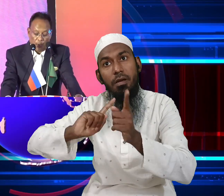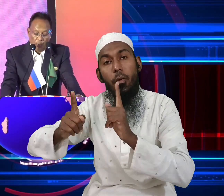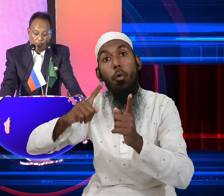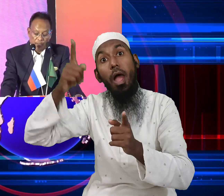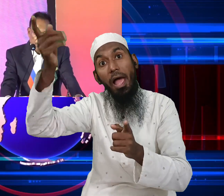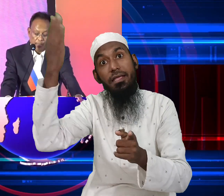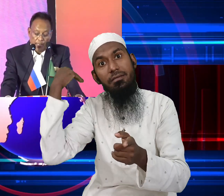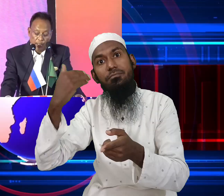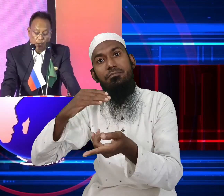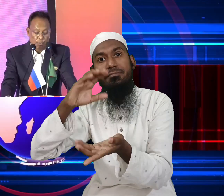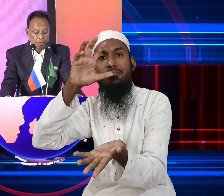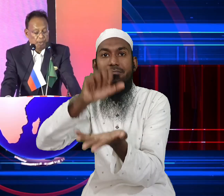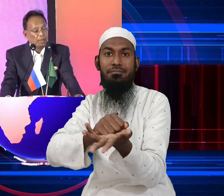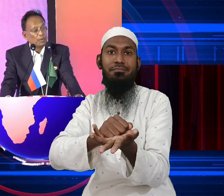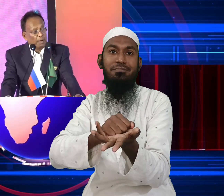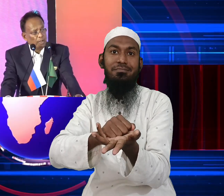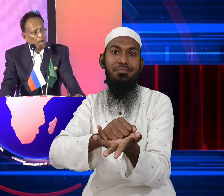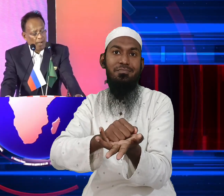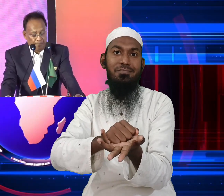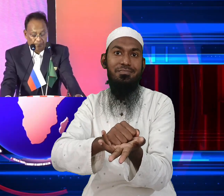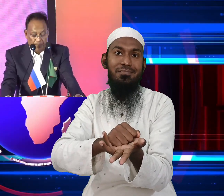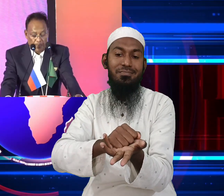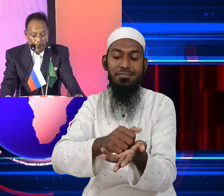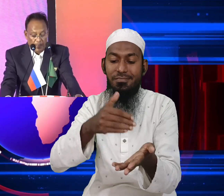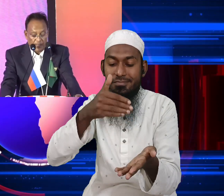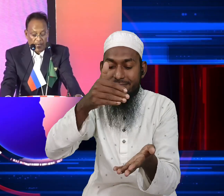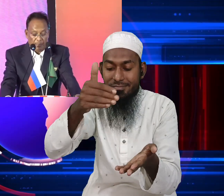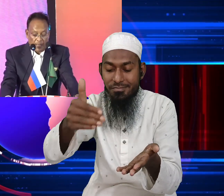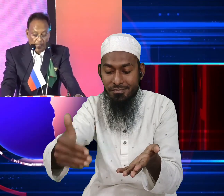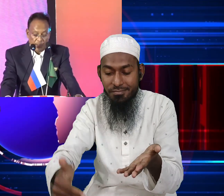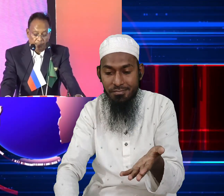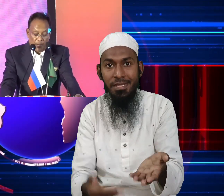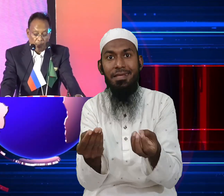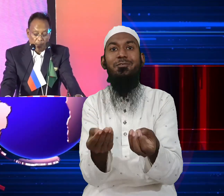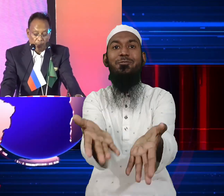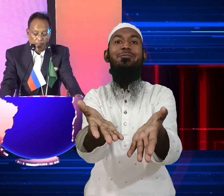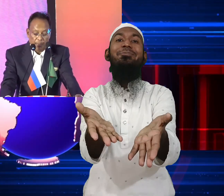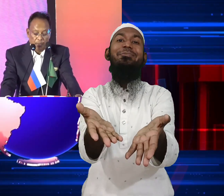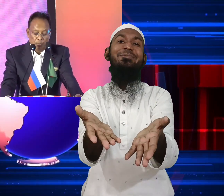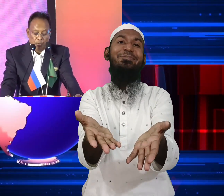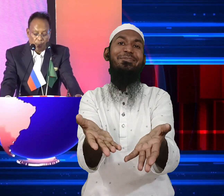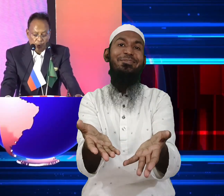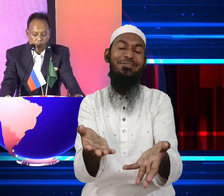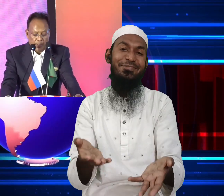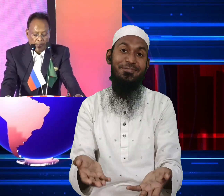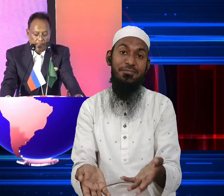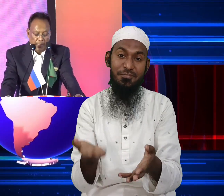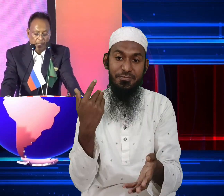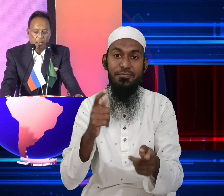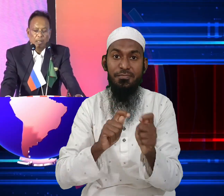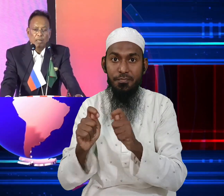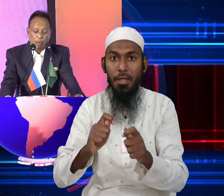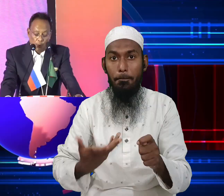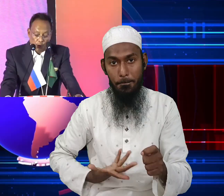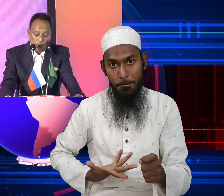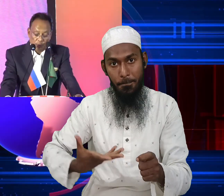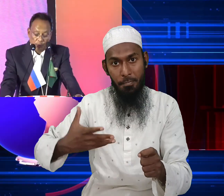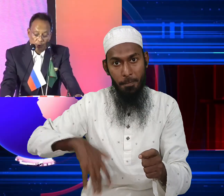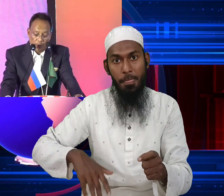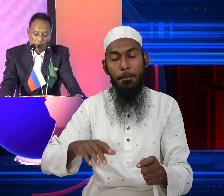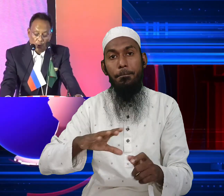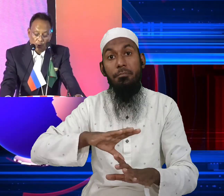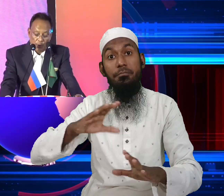সভায় প্রকল্প বাস্তবায়ন নীতিগত সিদ্ধান্ত গৃহীত হয়, যা বাংলাদেশের পারমাণবিক বিদ্যুৎ কর্মসূচিকে একটি